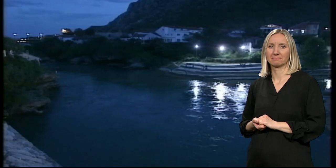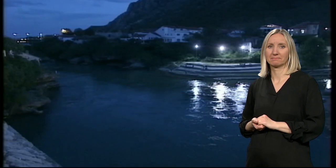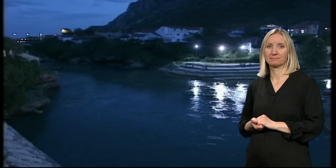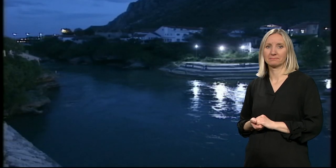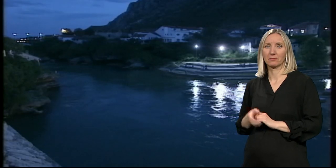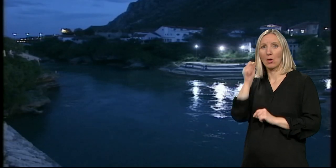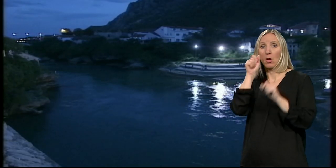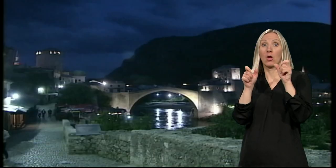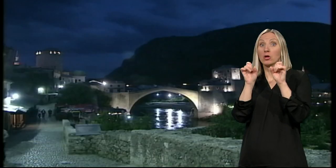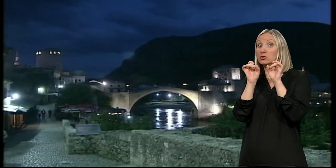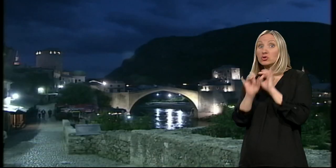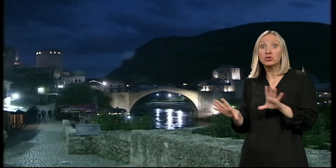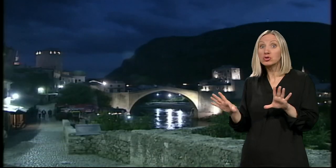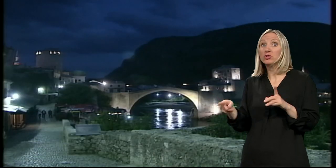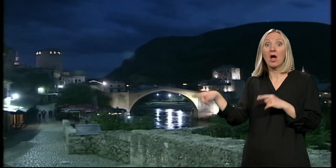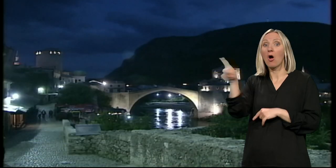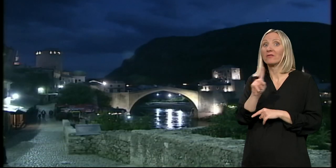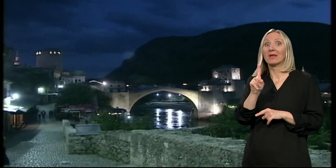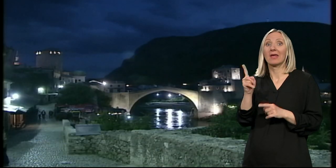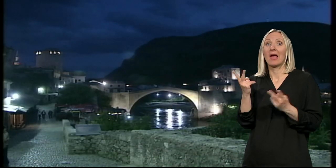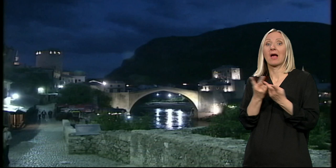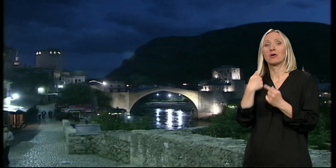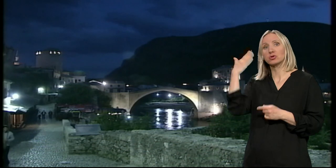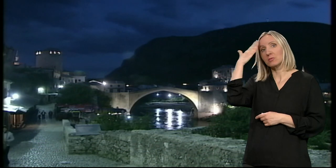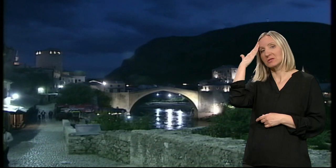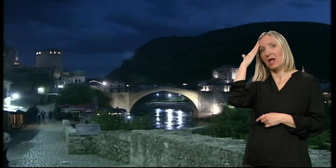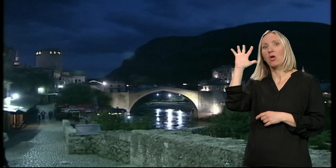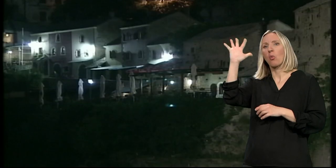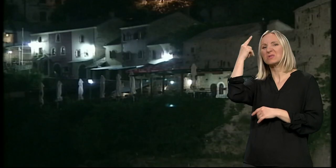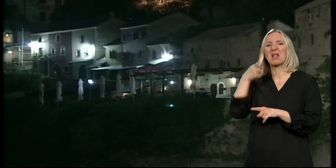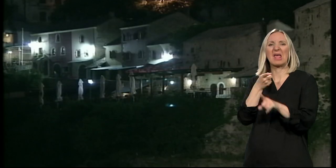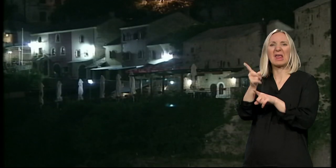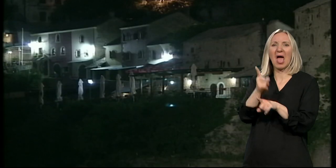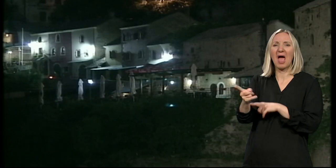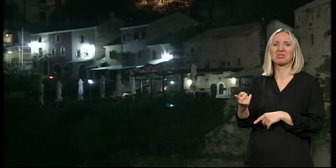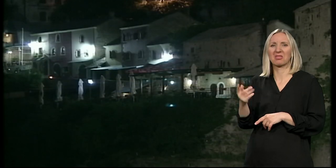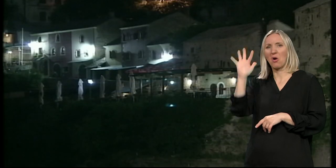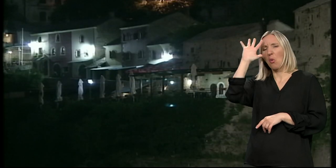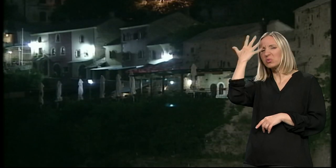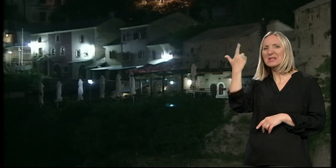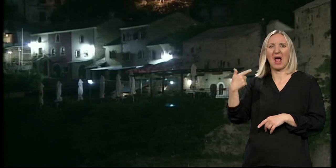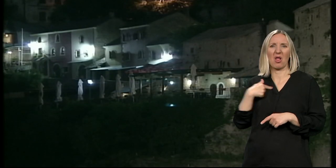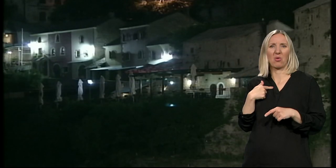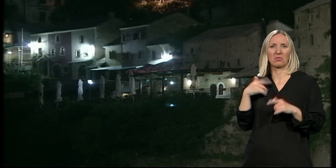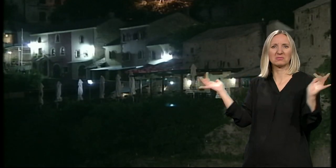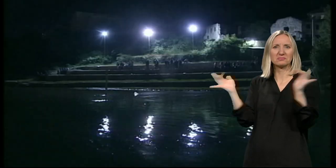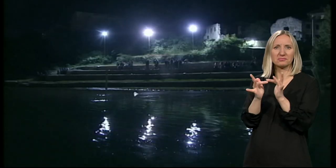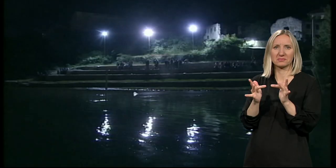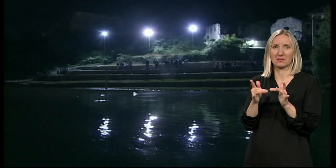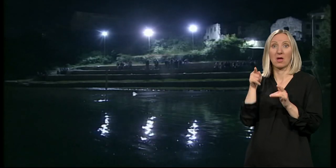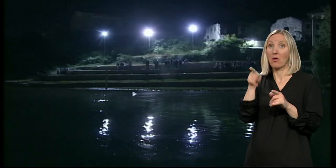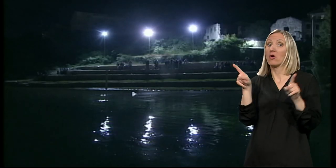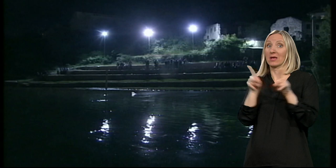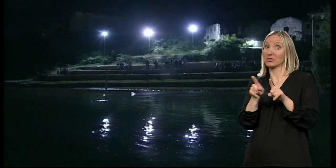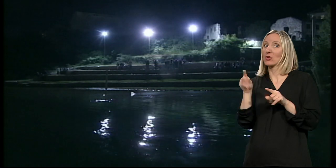Ništa ni ovdje nije kako smo sanjali. Uzalu smo se inatili i uzalu smo se slanjali. I ovaj stih